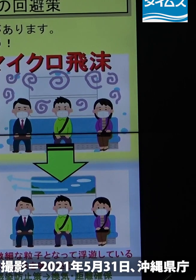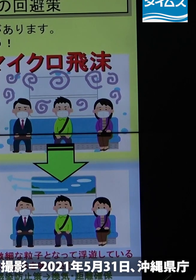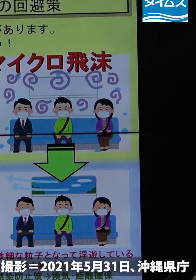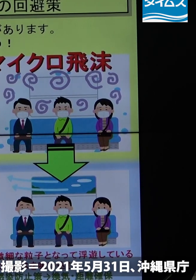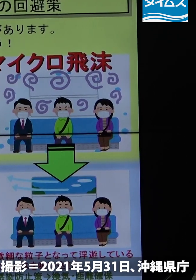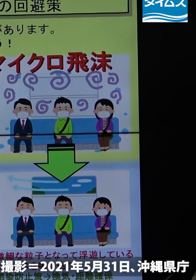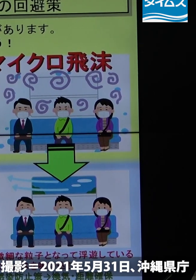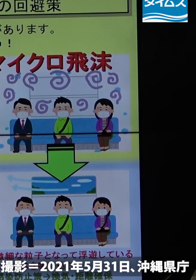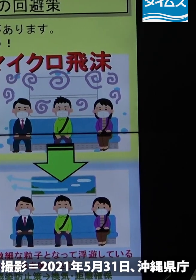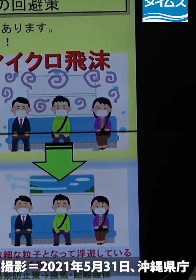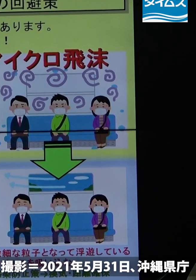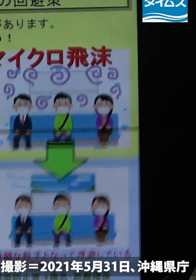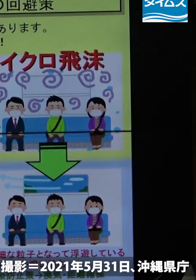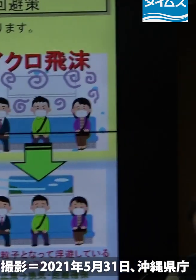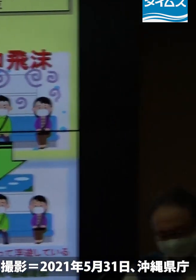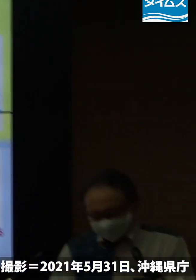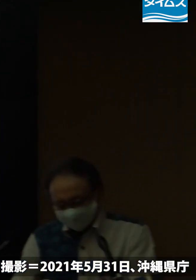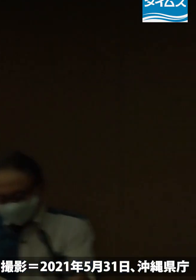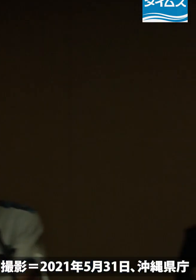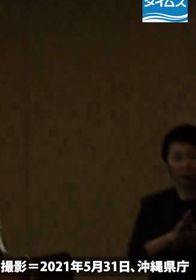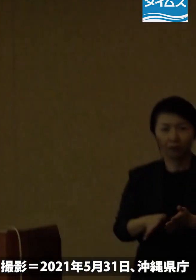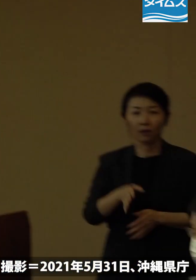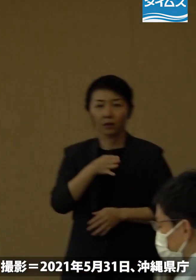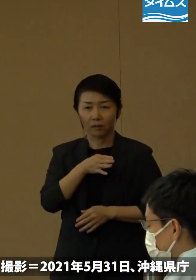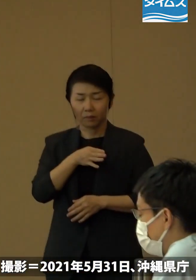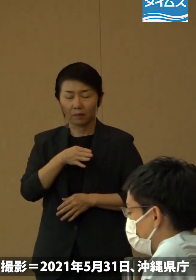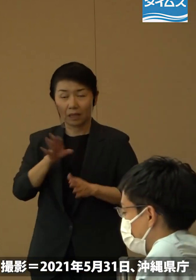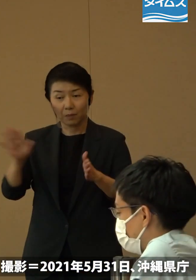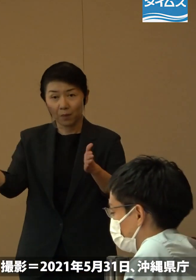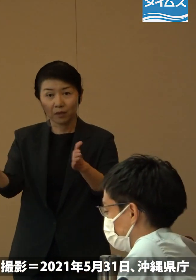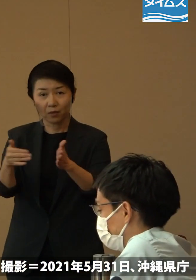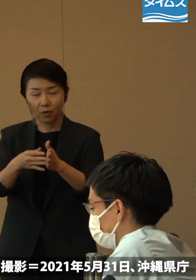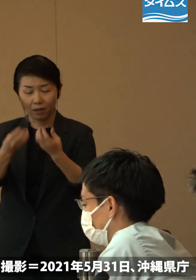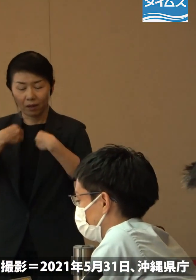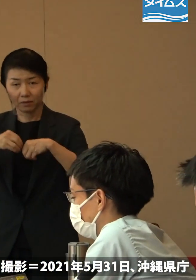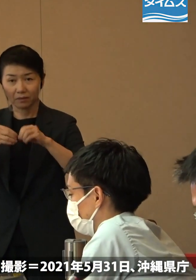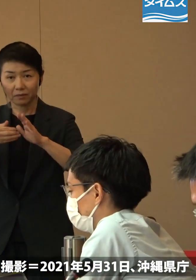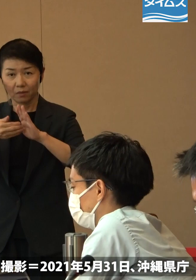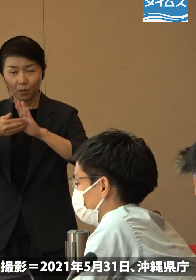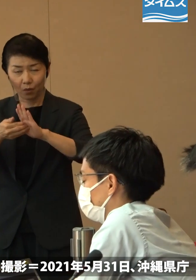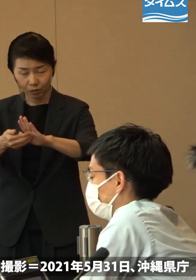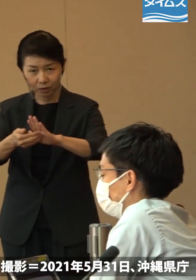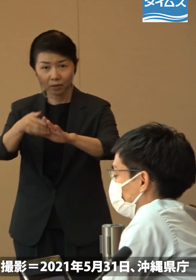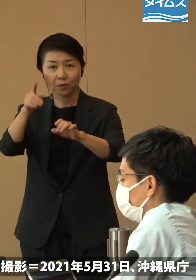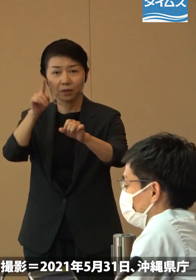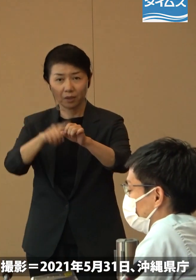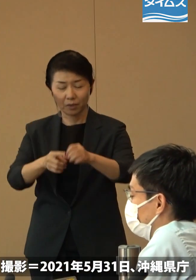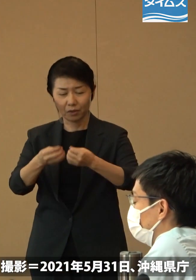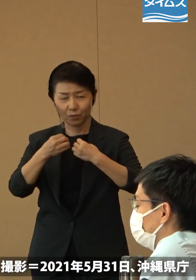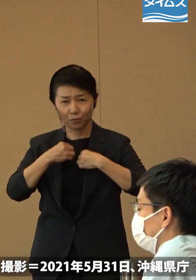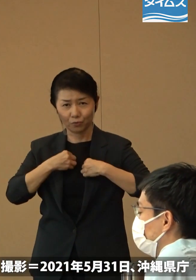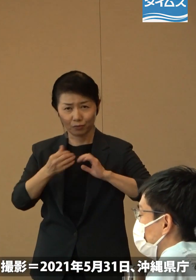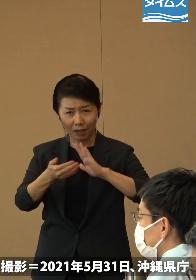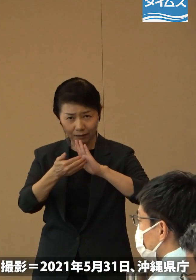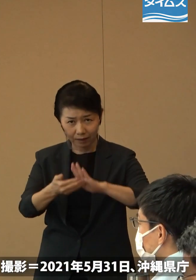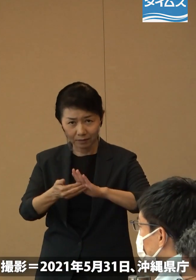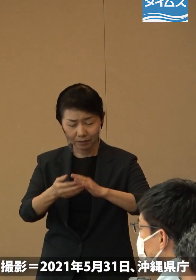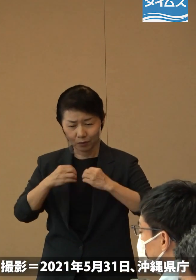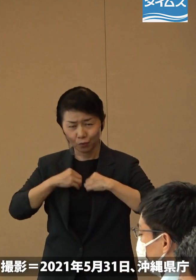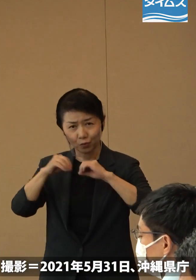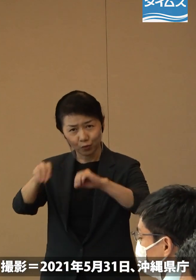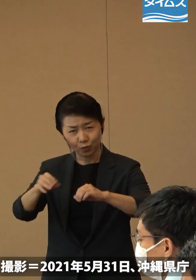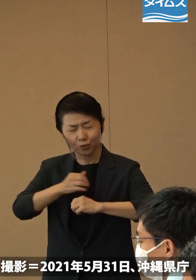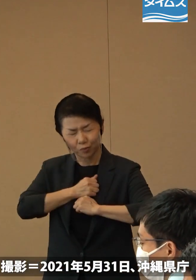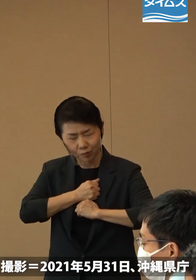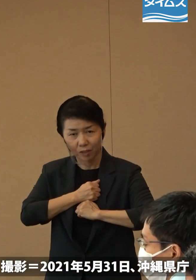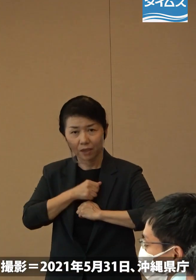県民の皆様には今一度従来からの感染対策を見直し、うつらない、うつさないという警戒心をさら